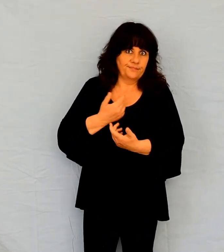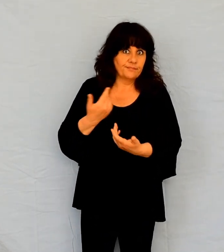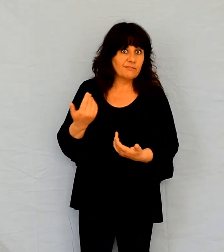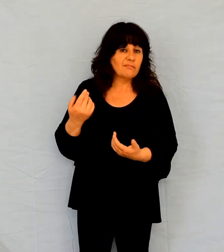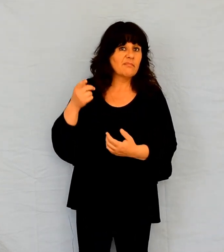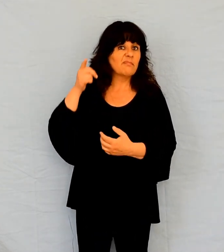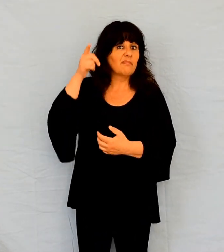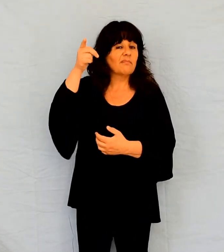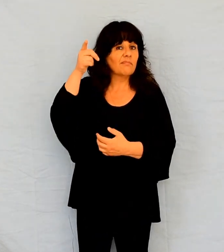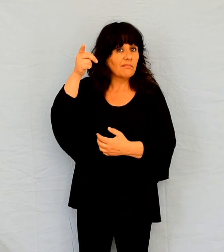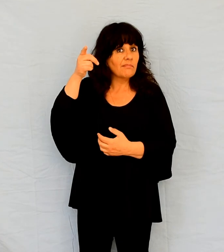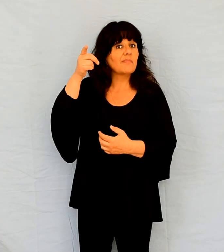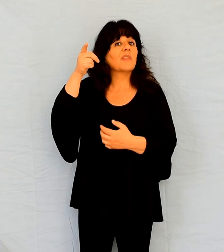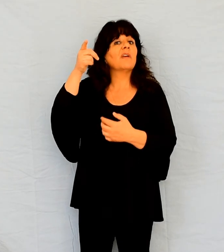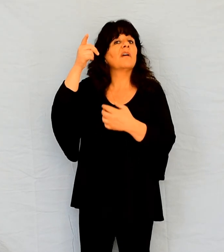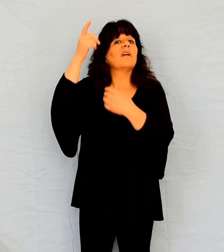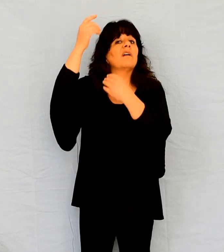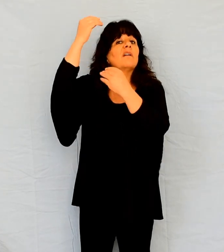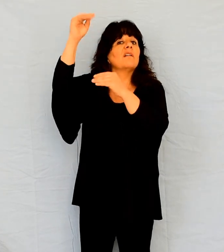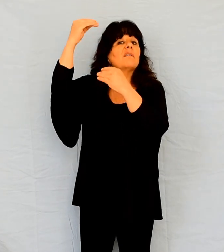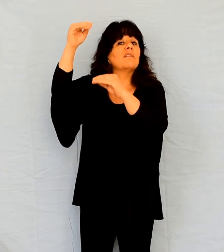réclamait, le prisonnier condamné pour